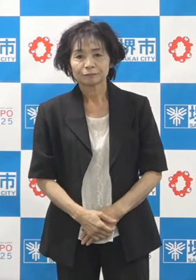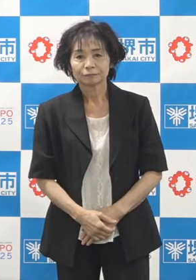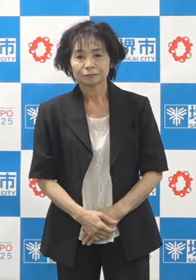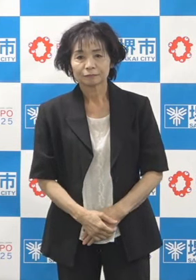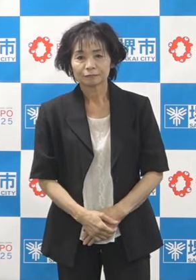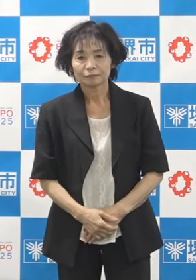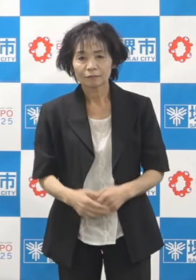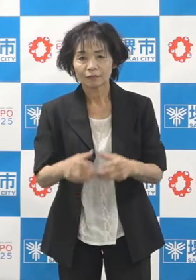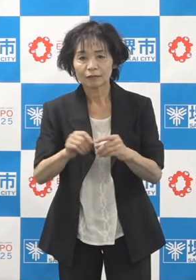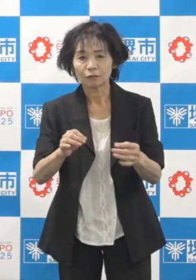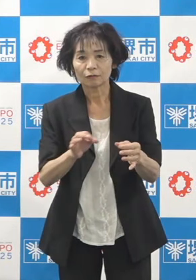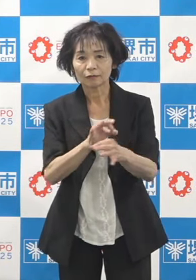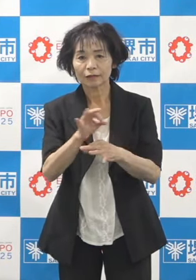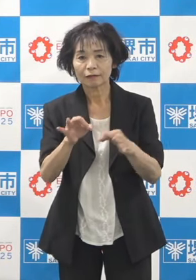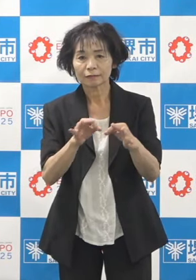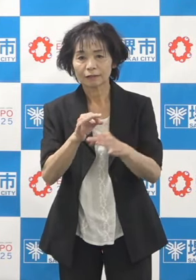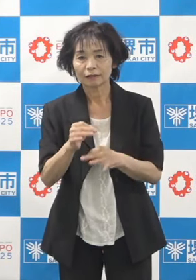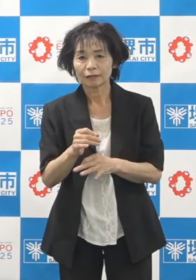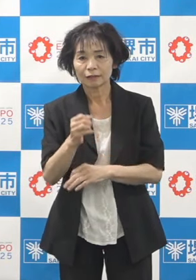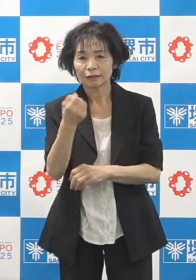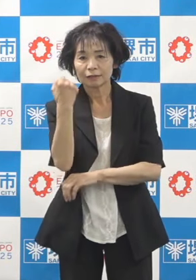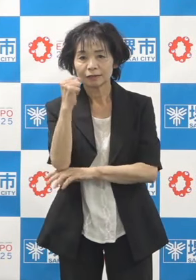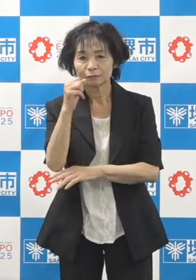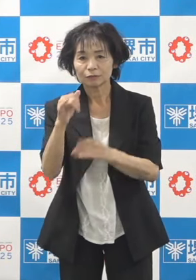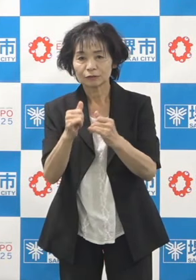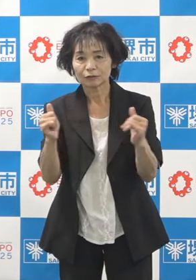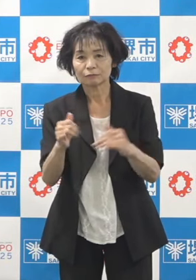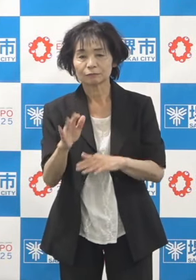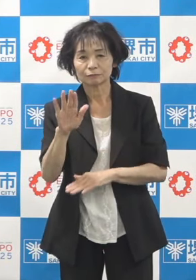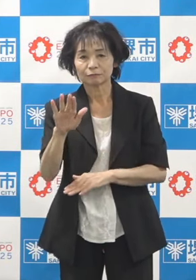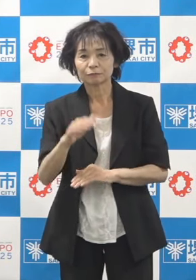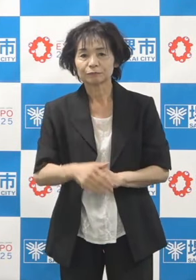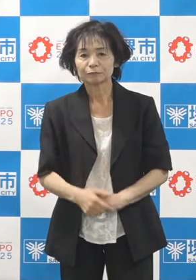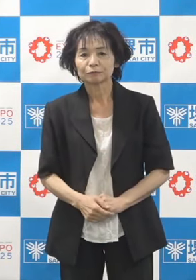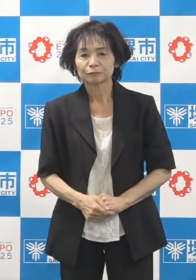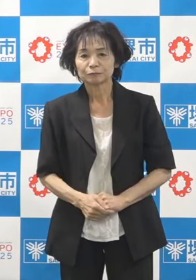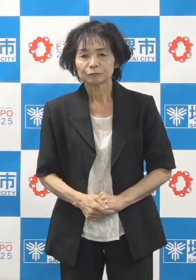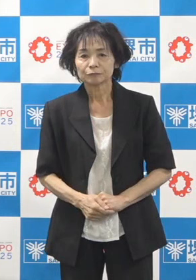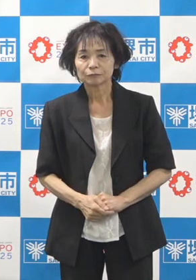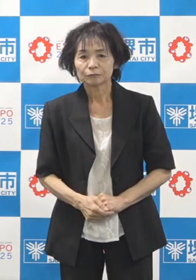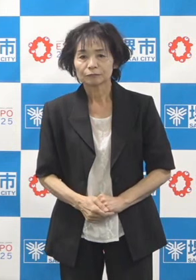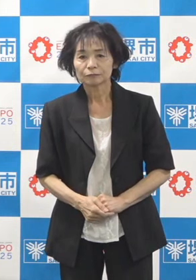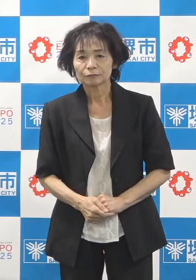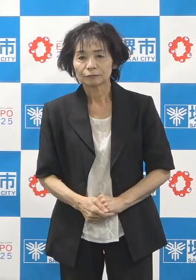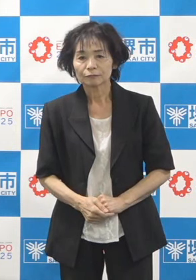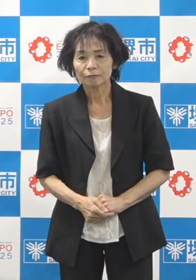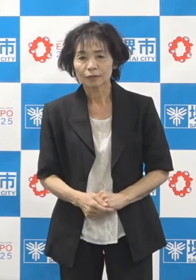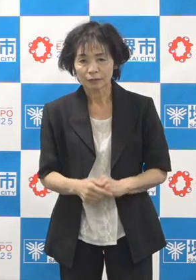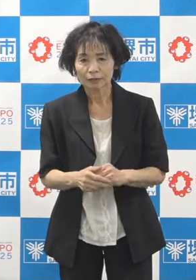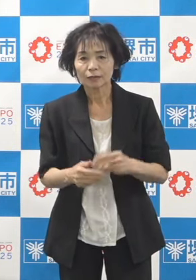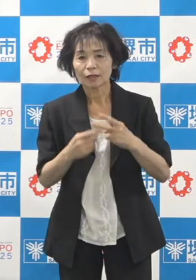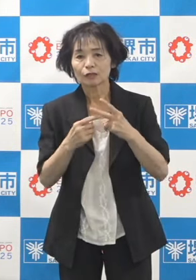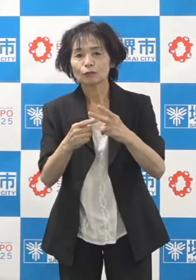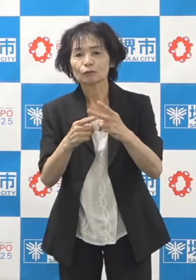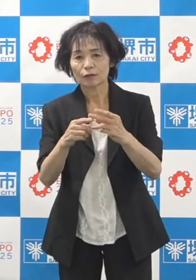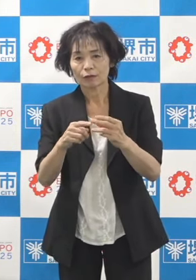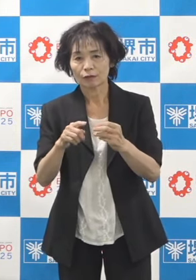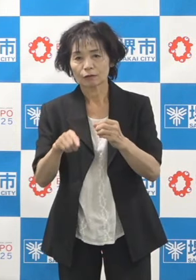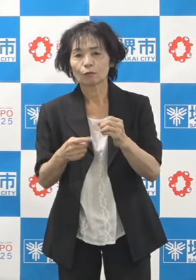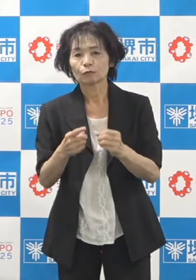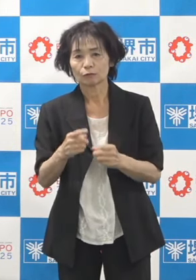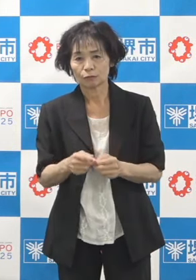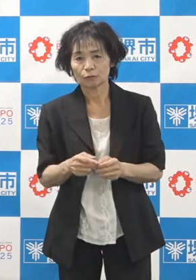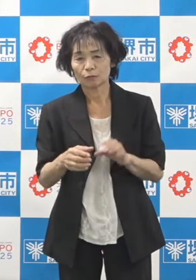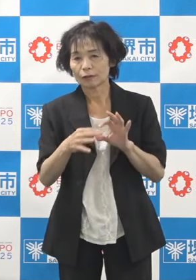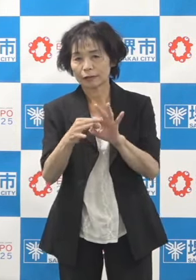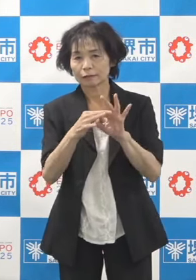日本経済新聞社さん、どうぞ。 日経の高瀬でございます。日本郵政さんとの連携なんですけれども、先日お話